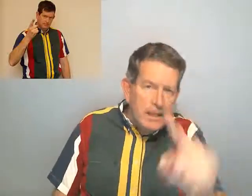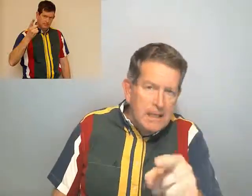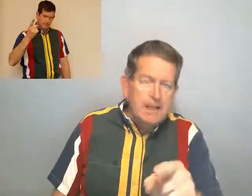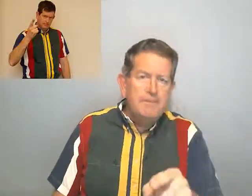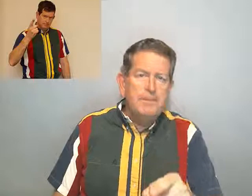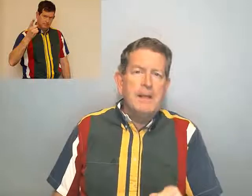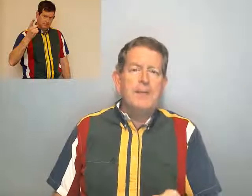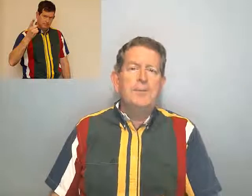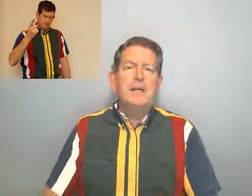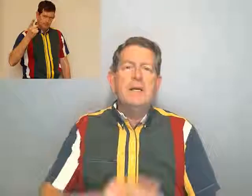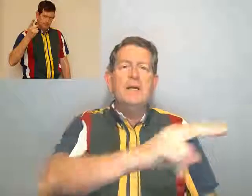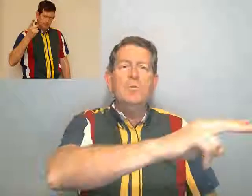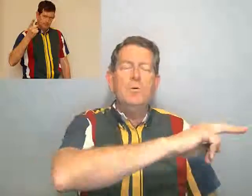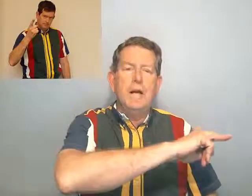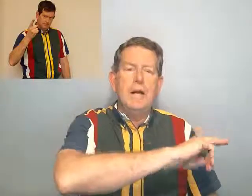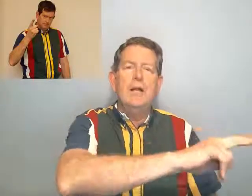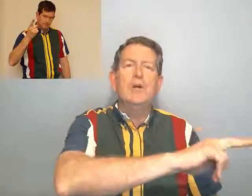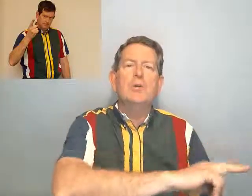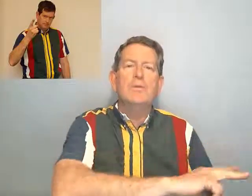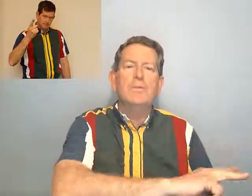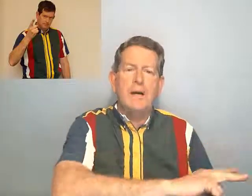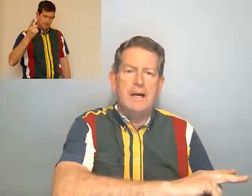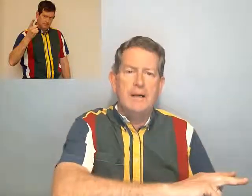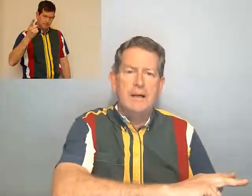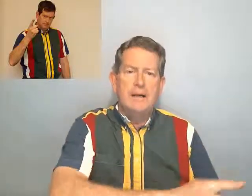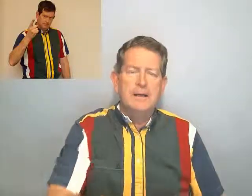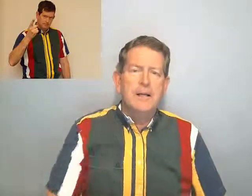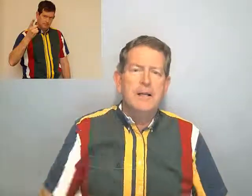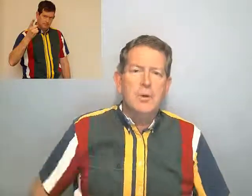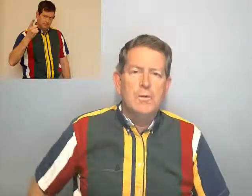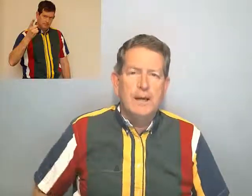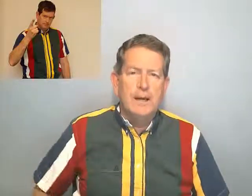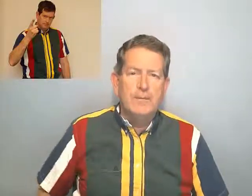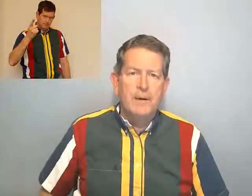devriez, et puis il ou elle devrait. Il devrait,